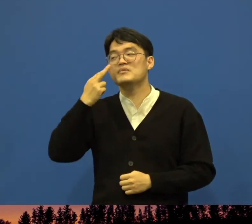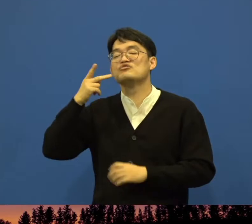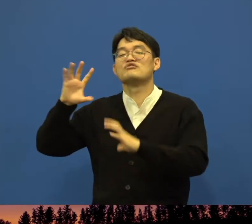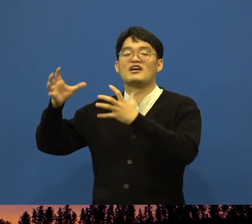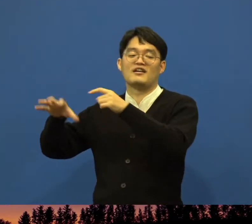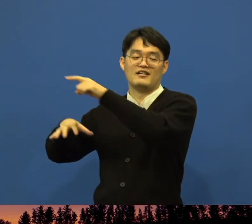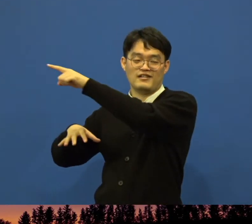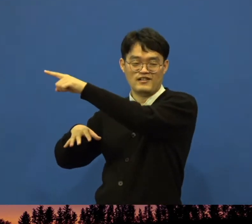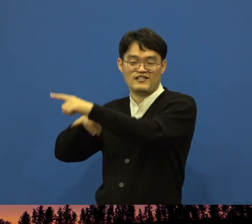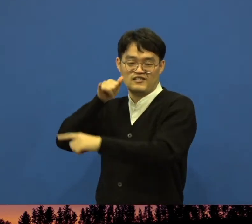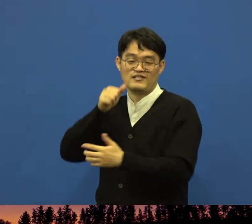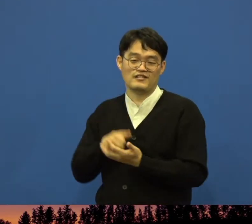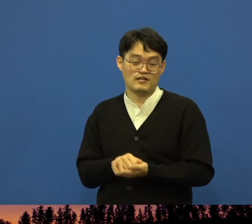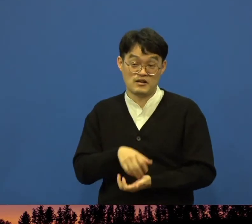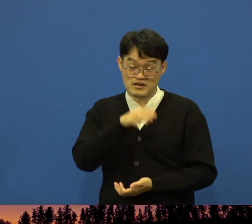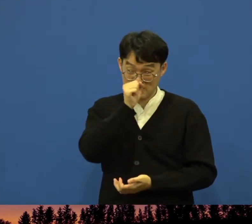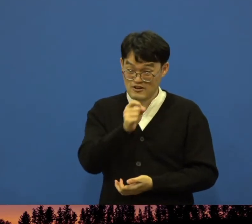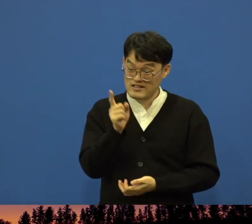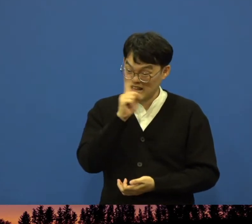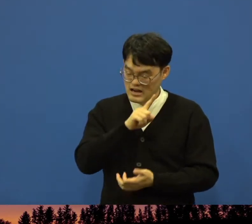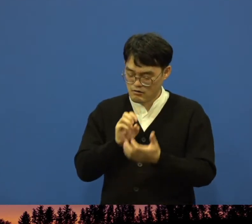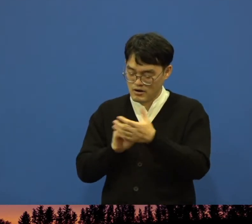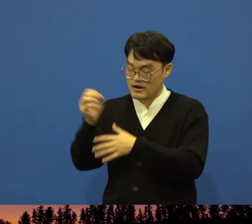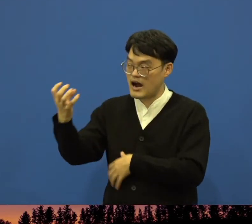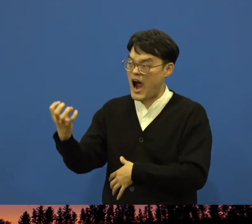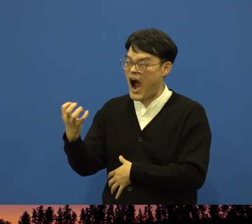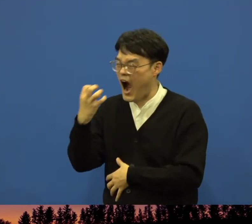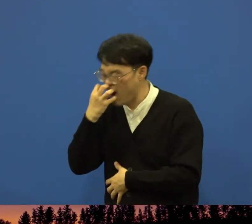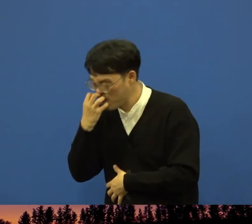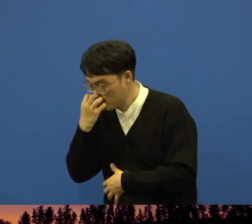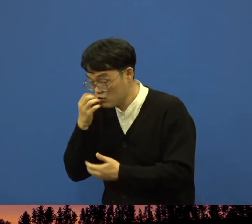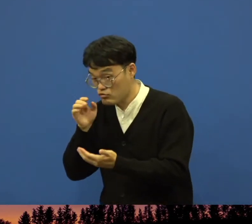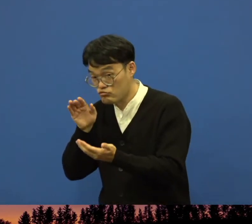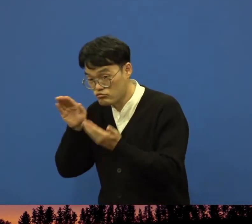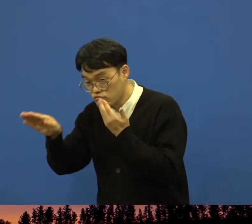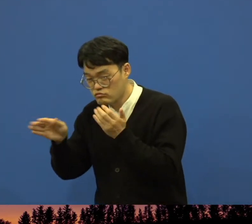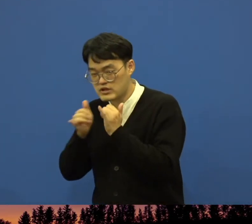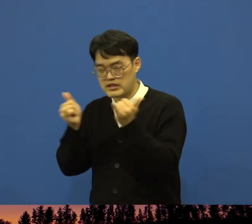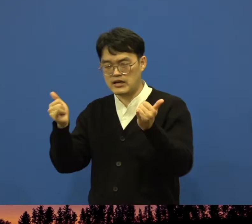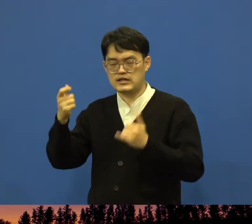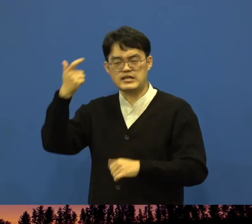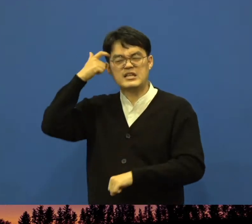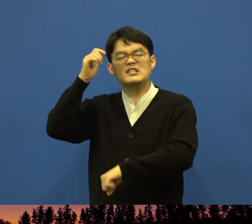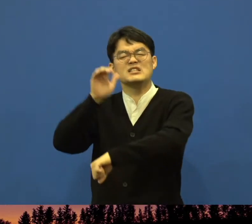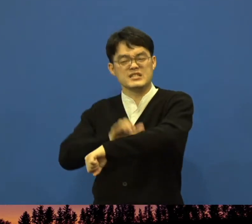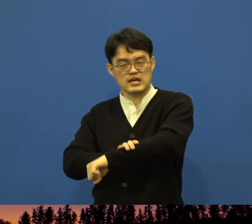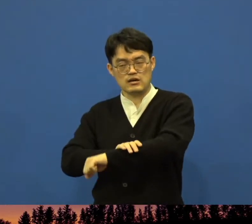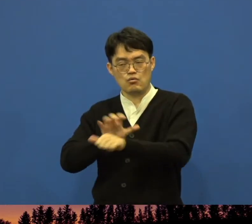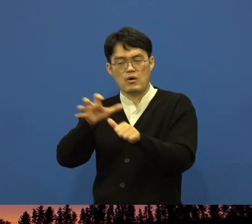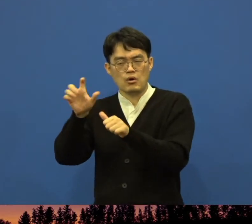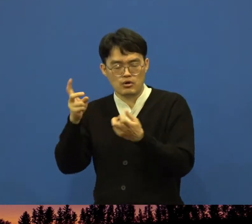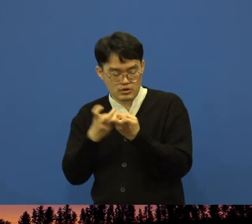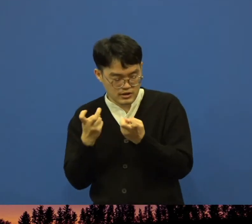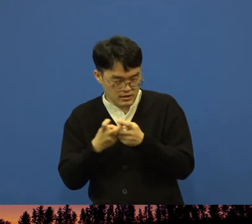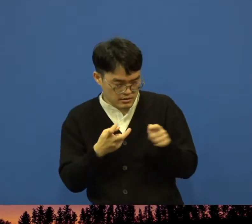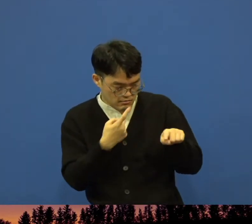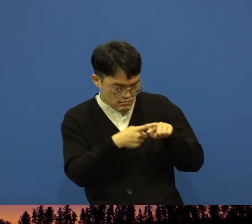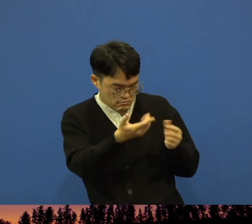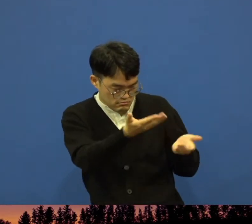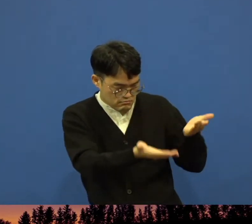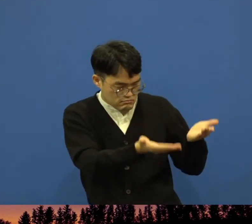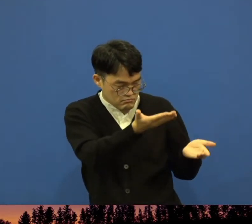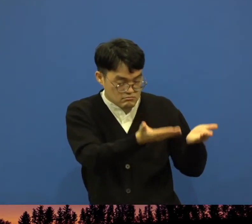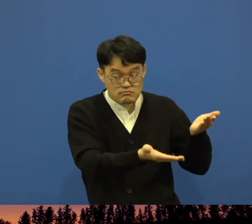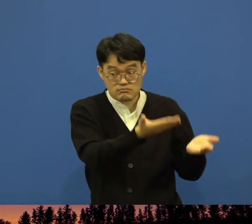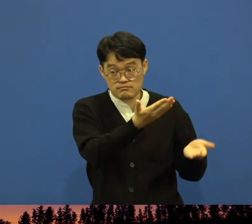소위 선악과를 따먹고 난 이후에 인간은 판단의 도구로 지식을 쓴 거예요. 그죠? 생명나무의 열매를 맺은